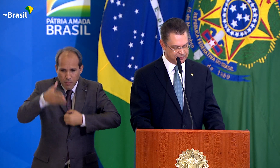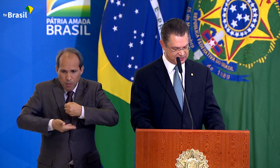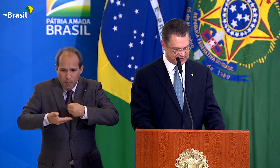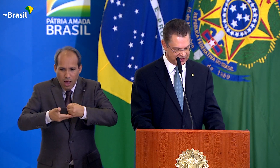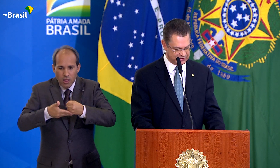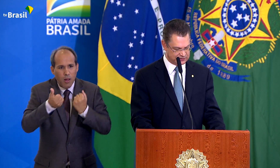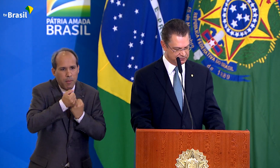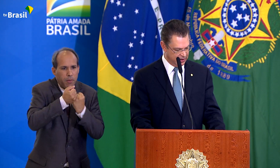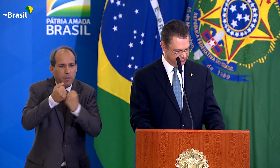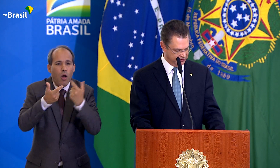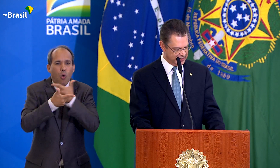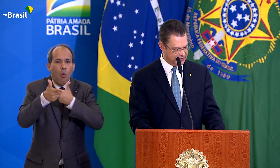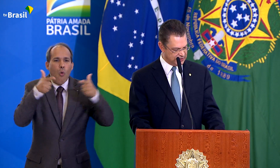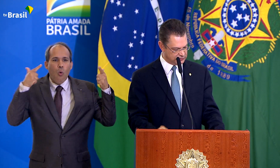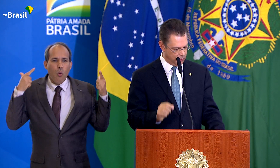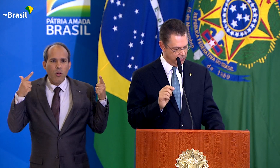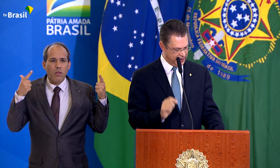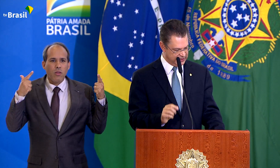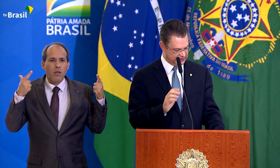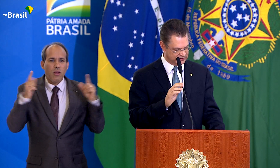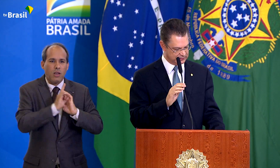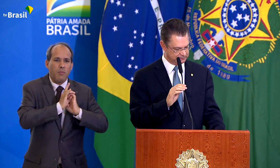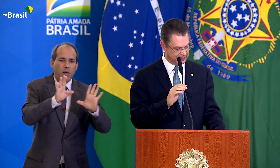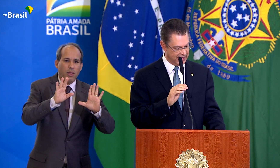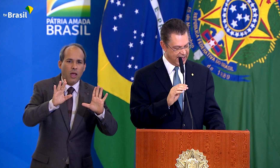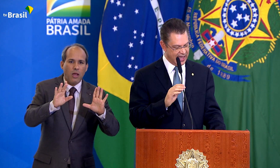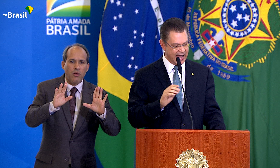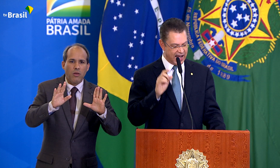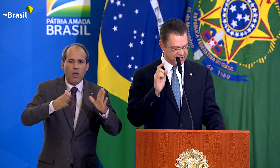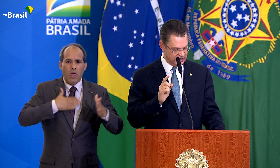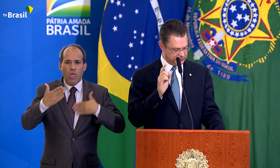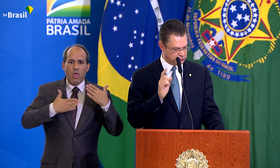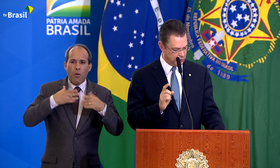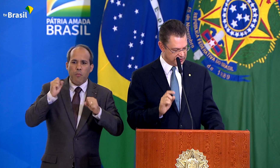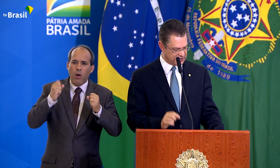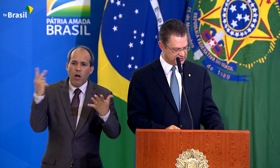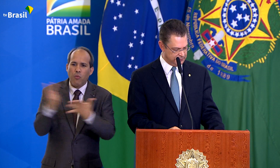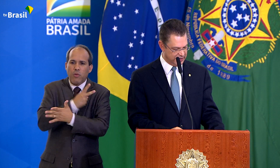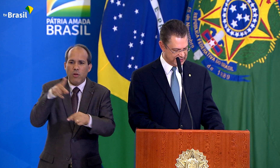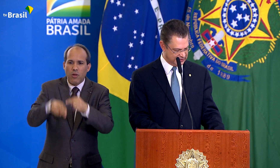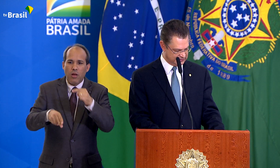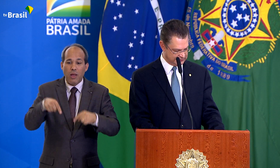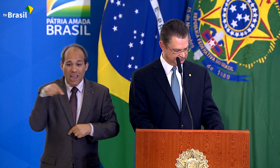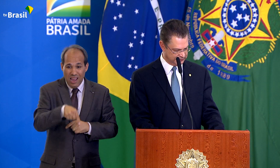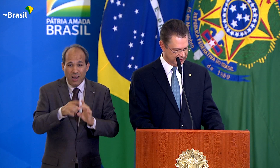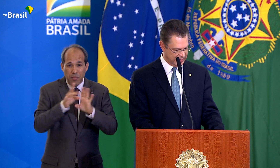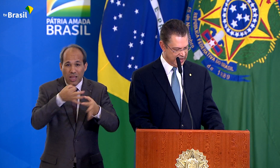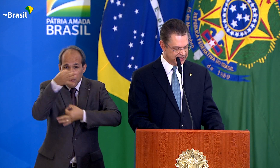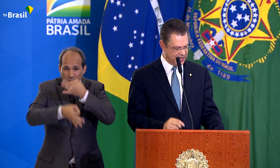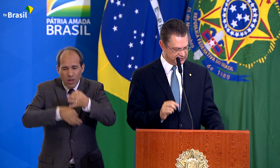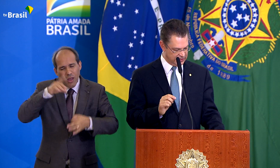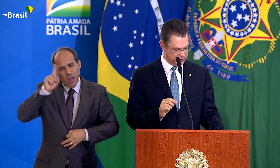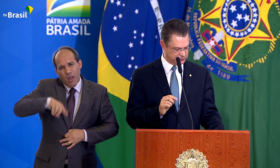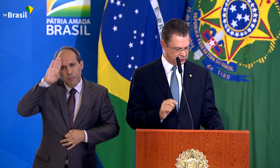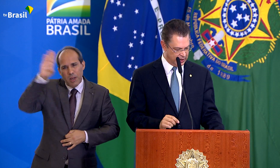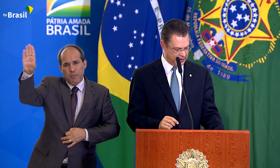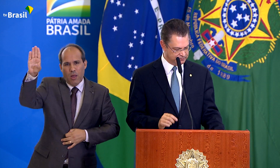demais liberdades ameaçadas feridas ou Manias é a rainha de todas as liberdades